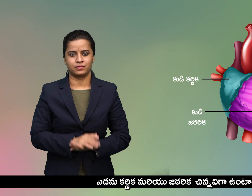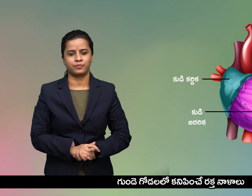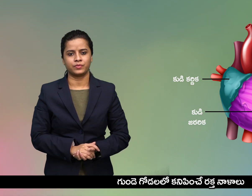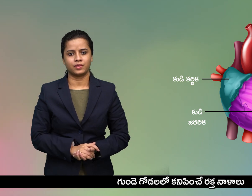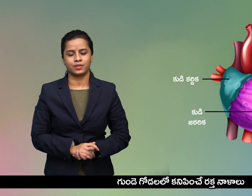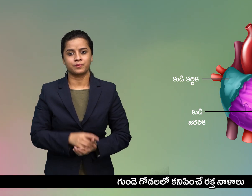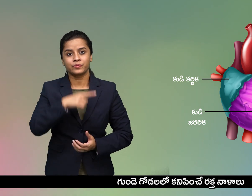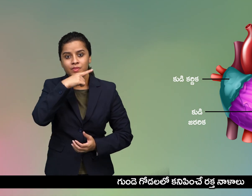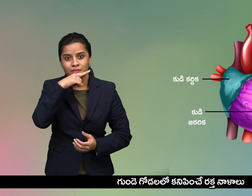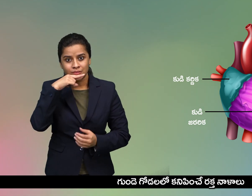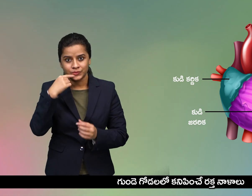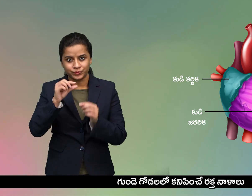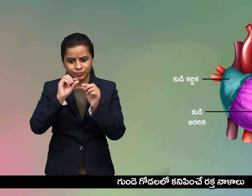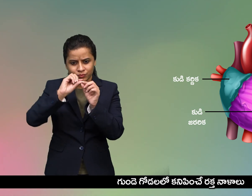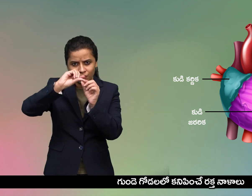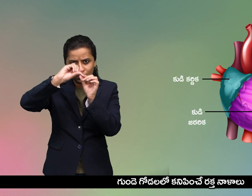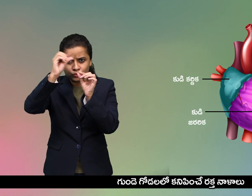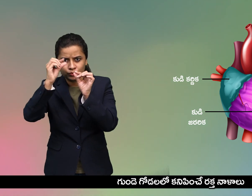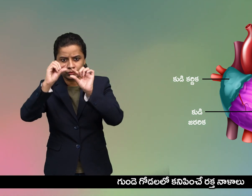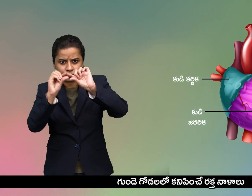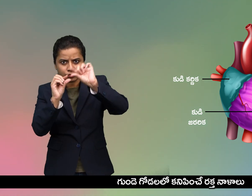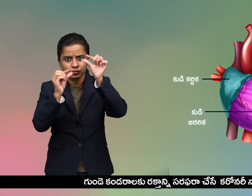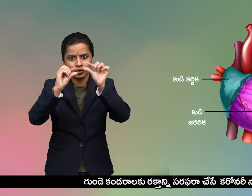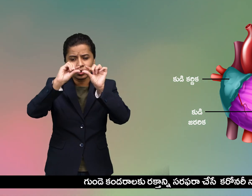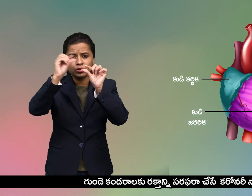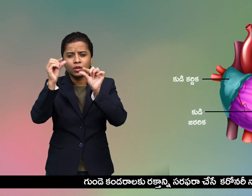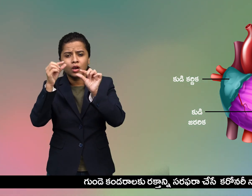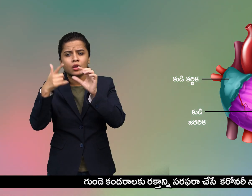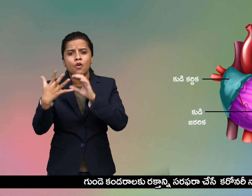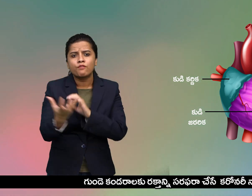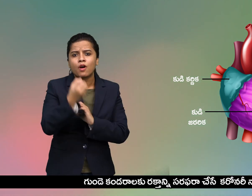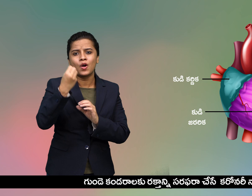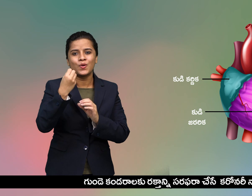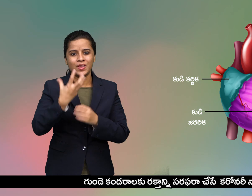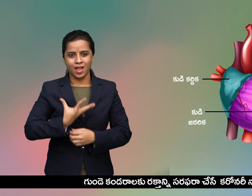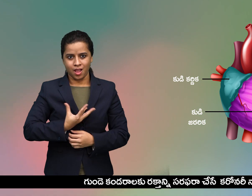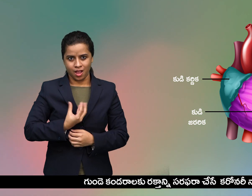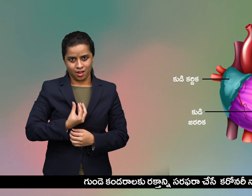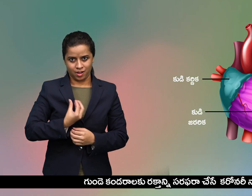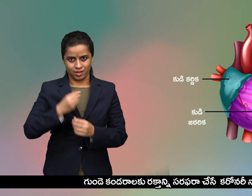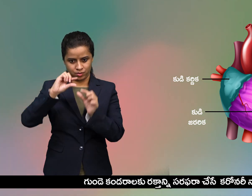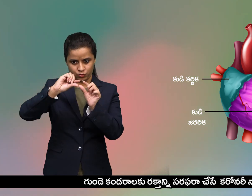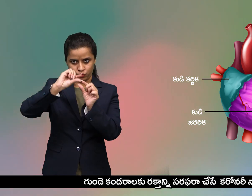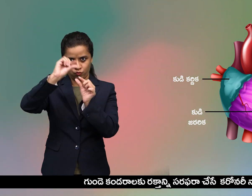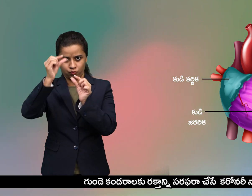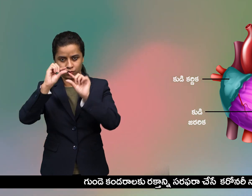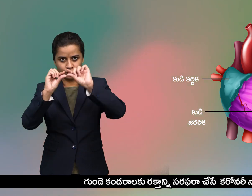గుండె గోడలలో కనిపించే రక్తనాళాలు గుండె కండరాలకు రక్తాన్ని సరఫరా చేసే